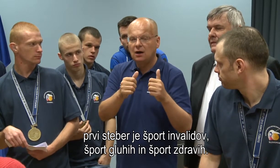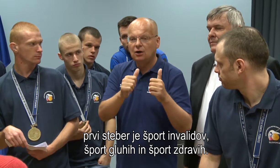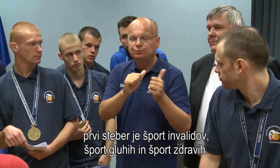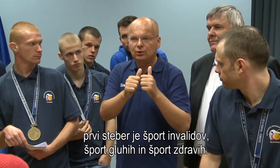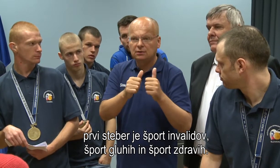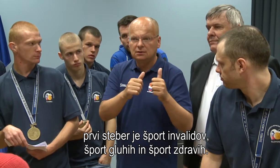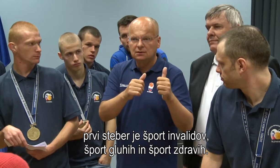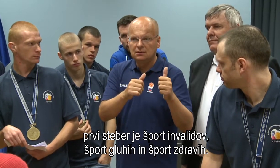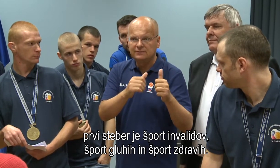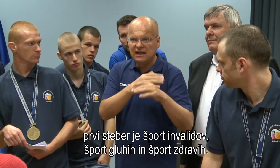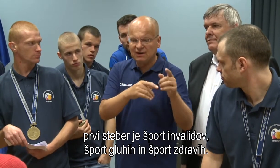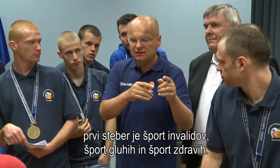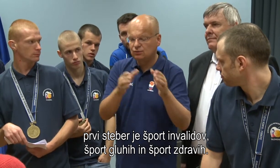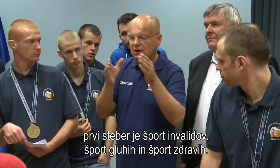steber je šport za invalide,